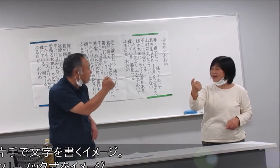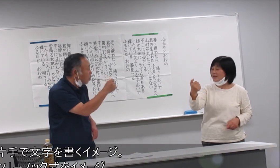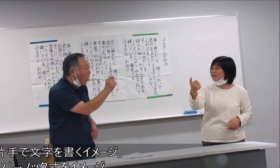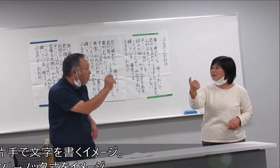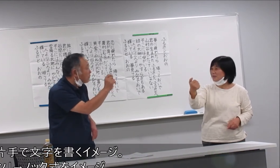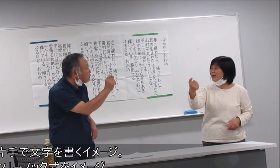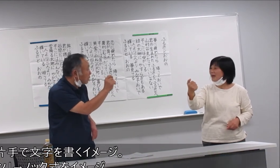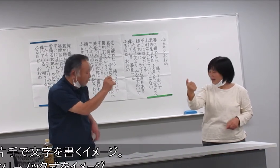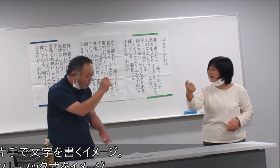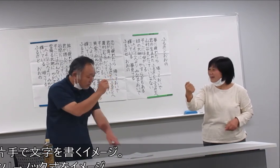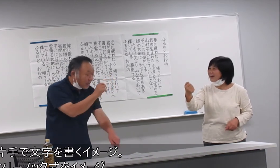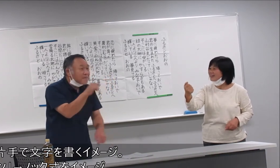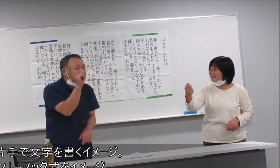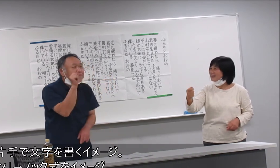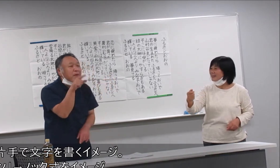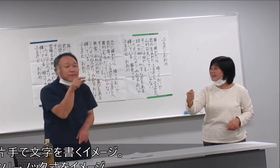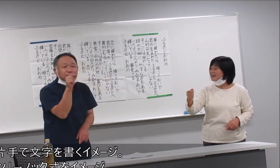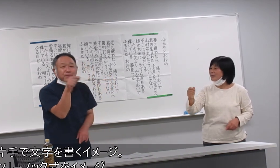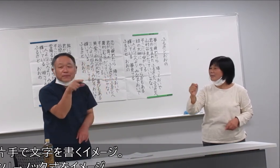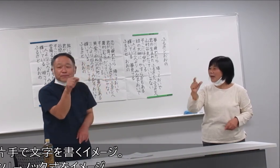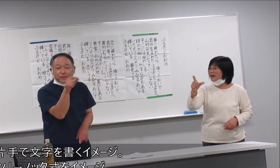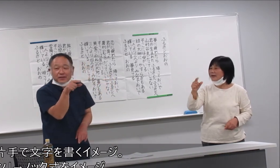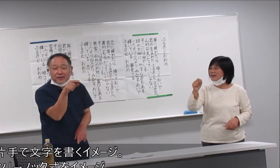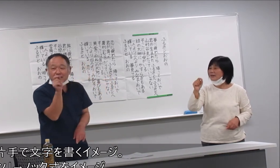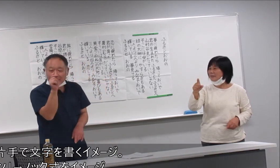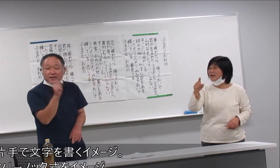ボールペン、 あ、ボールペン、ノック式、ゼブラ、シ